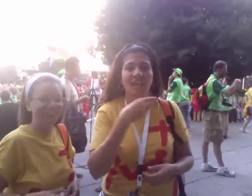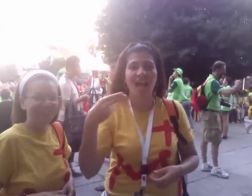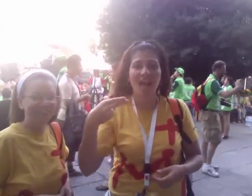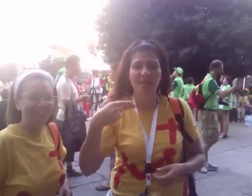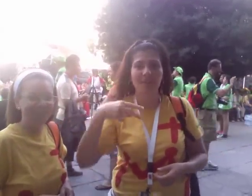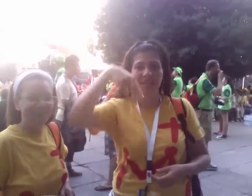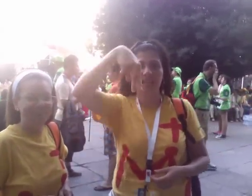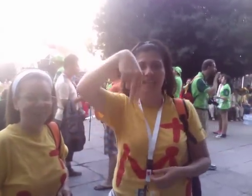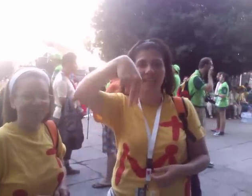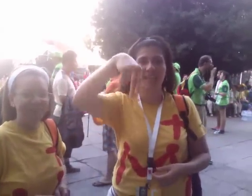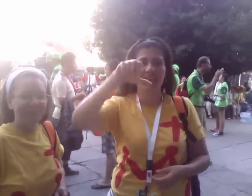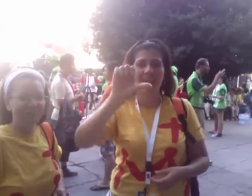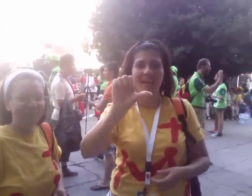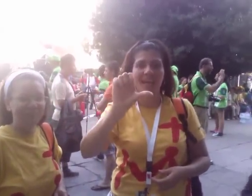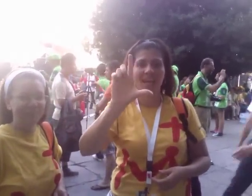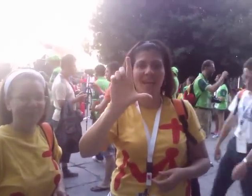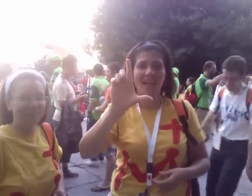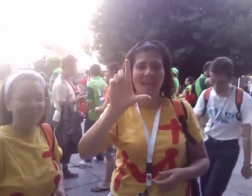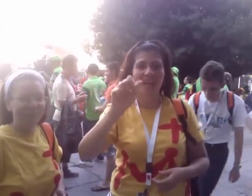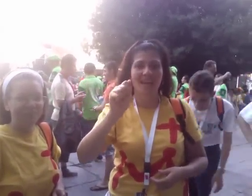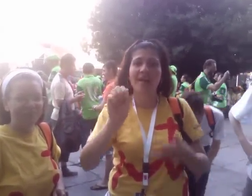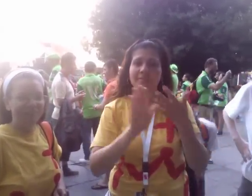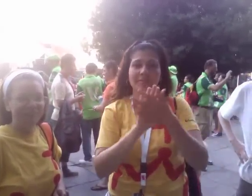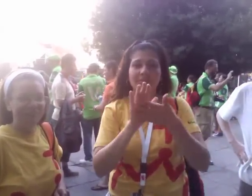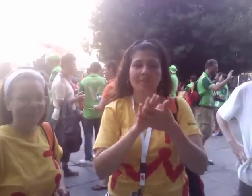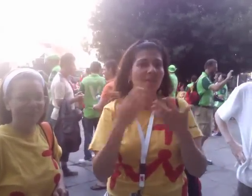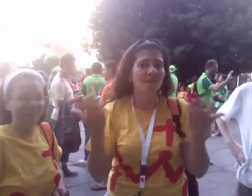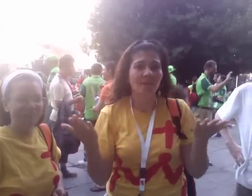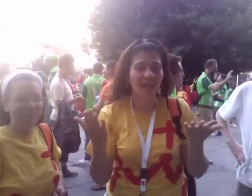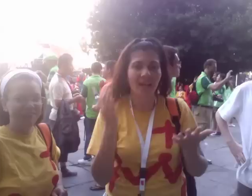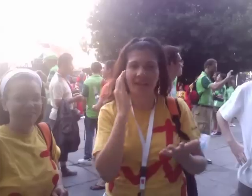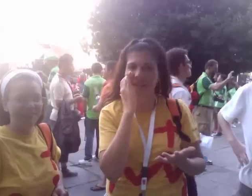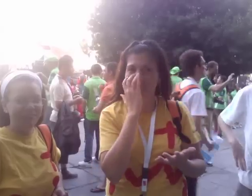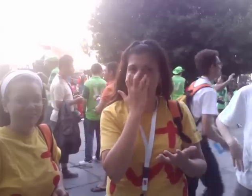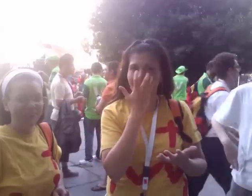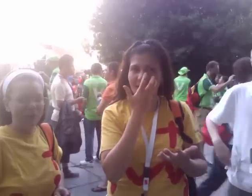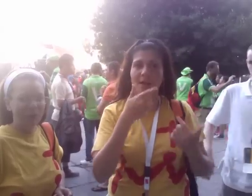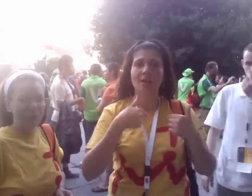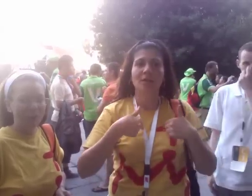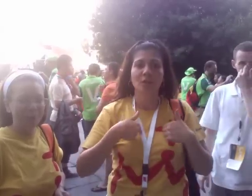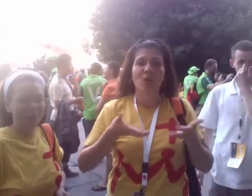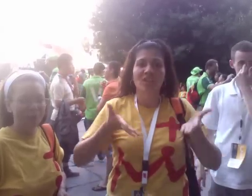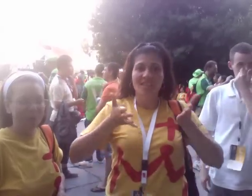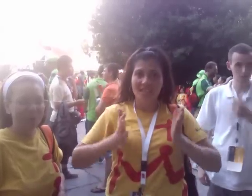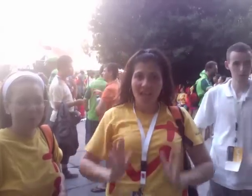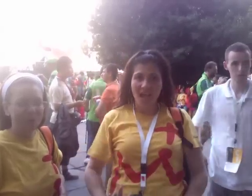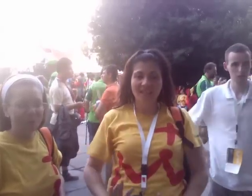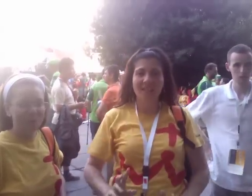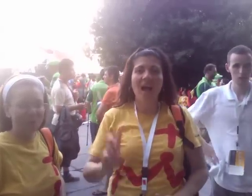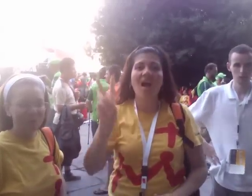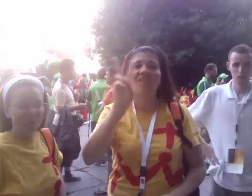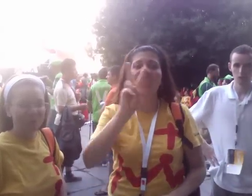Pues ahora nos podrías contar de dónde procede toda esta orquesta, son extranjeros, son españoles, ¿cuál